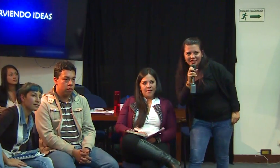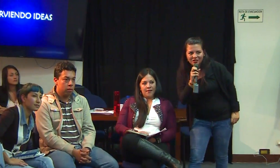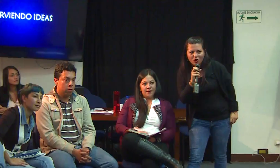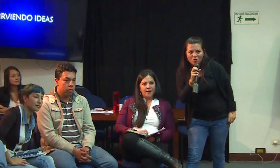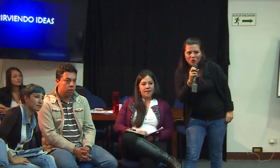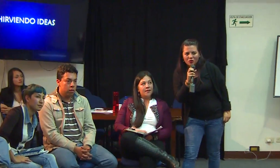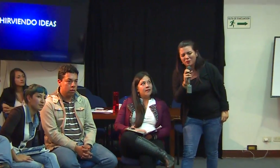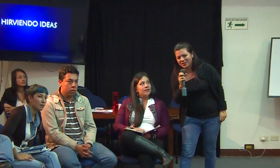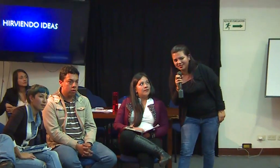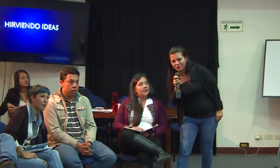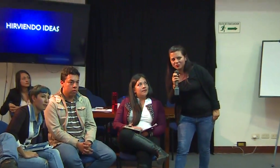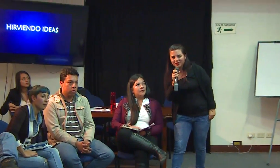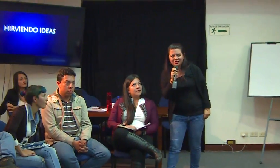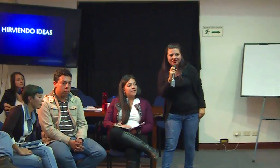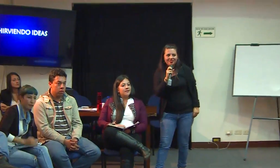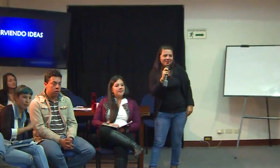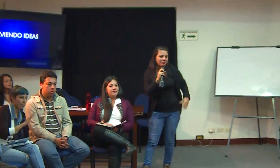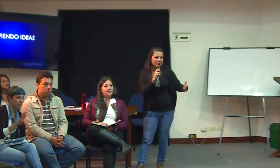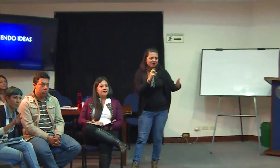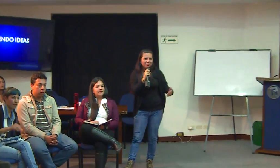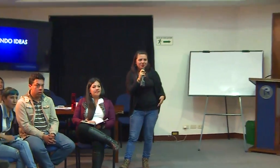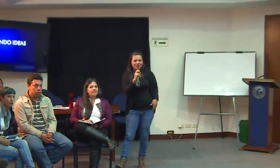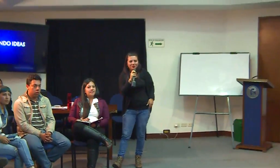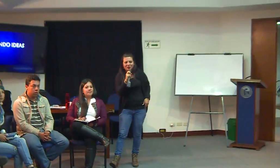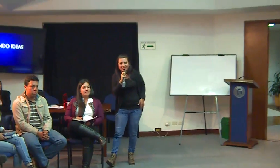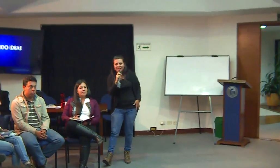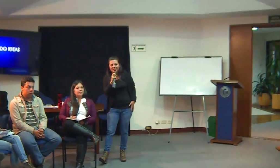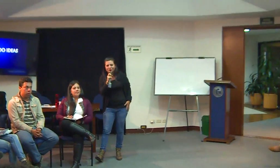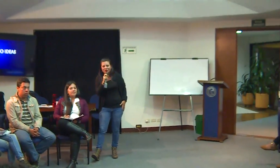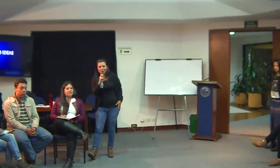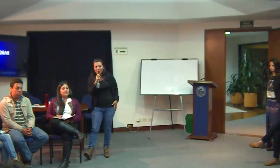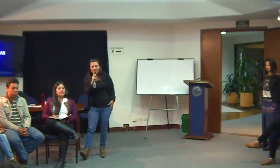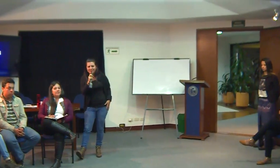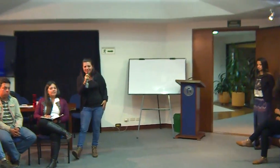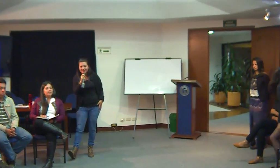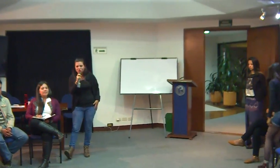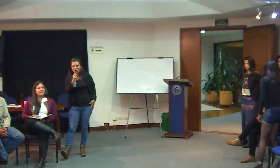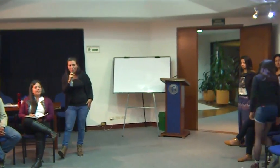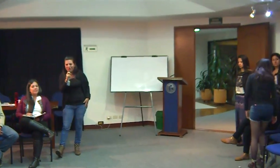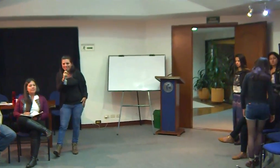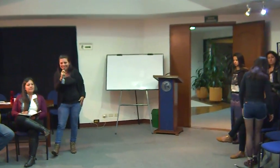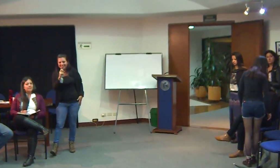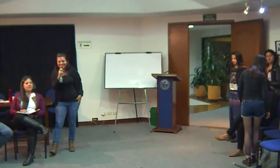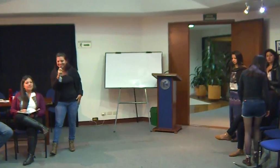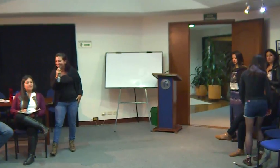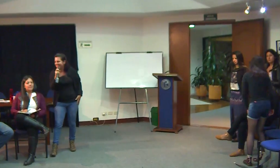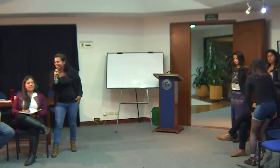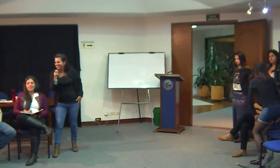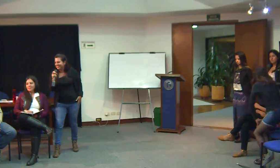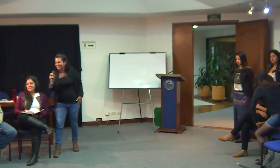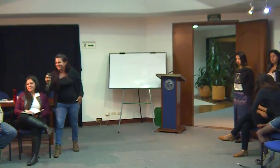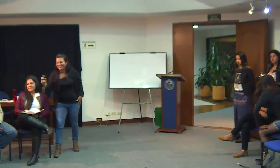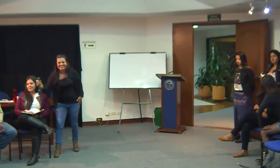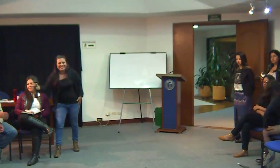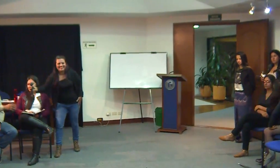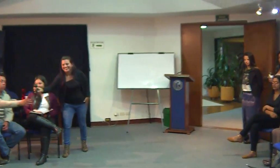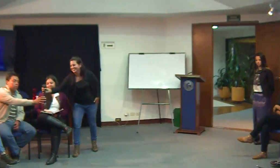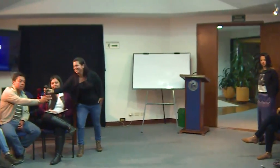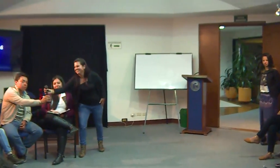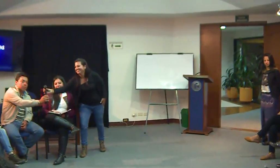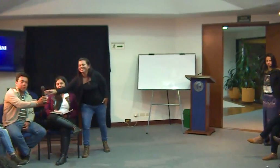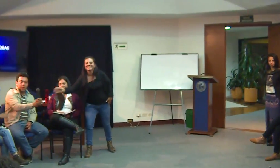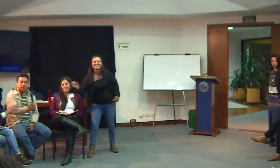Quería hacer como, qué pena interrumpirte y qué pena con los estudiantes, una claridad, no el lenguaje de señas, sino lengua de señas.